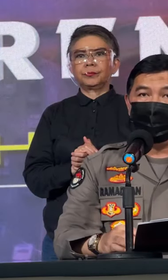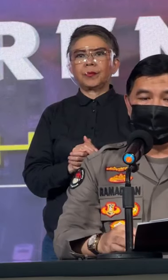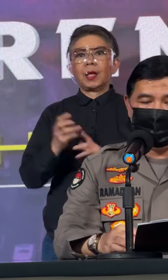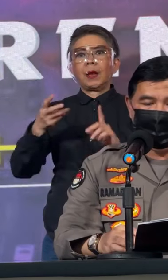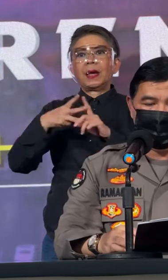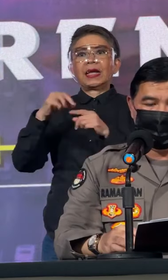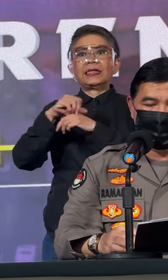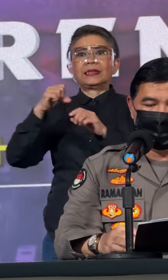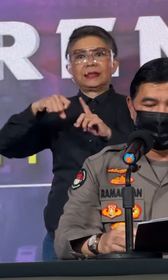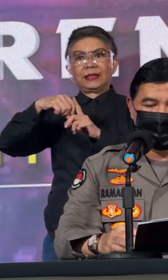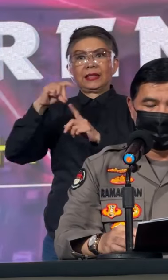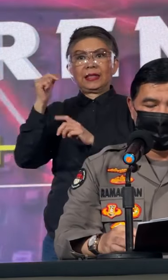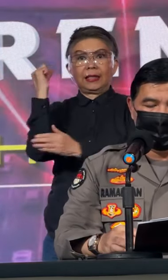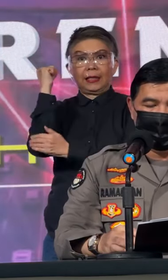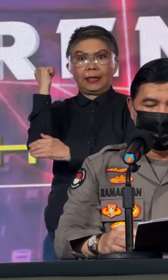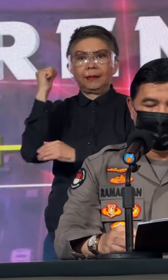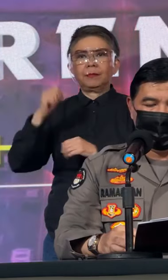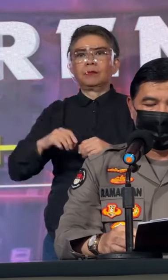Bareskrim Polri